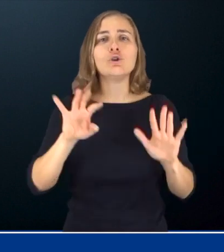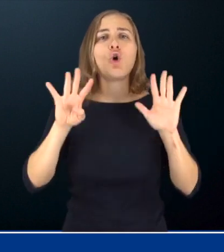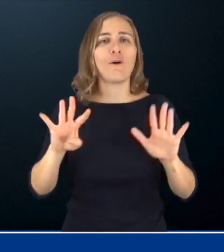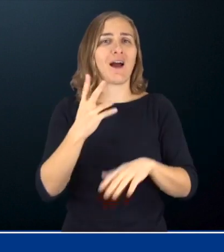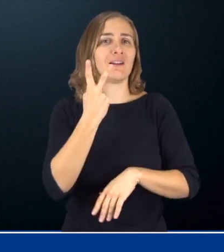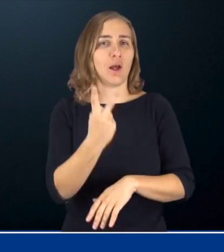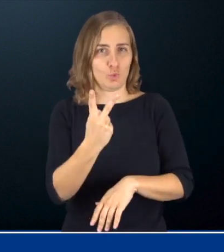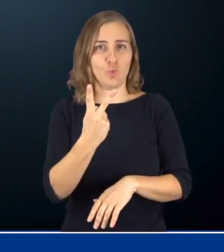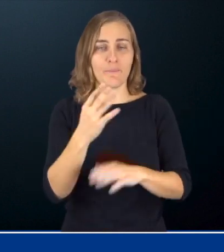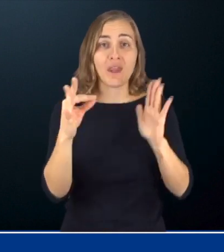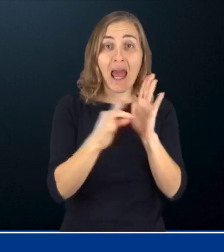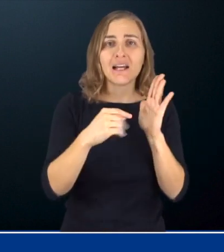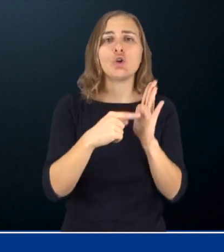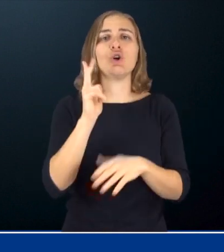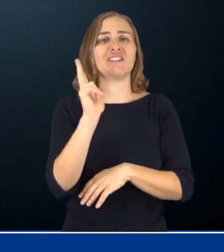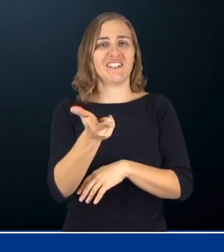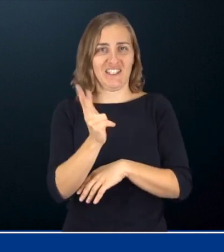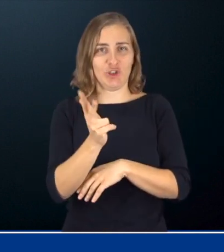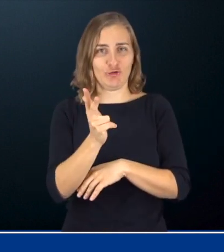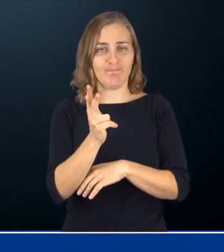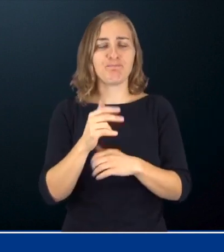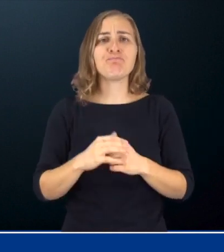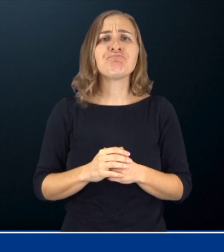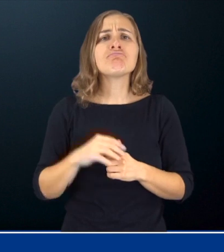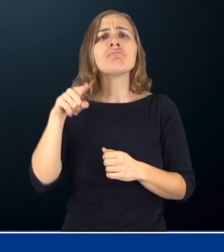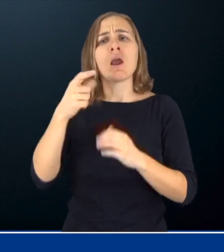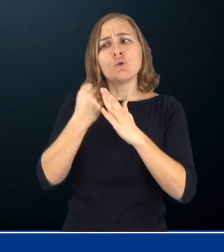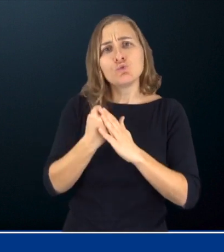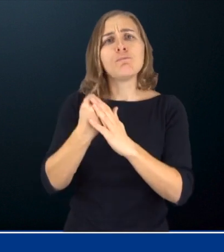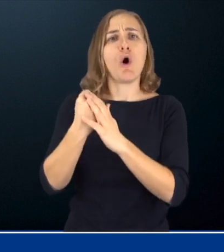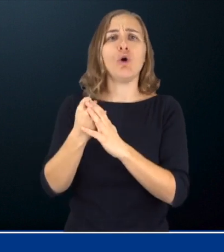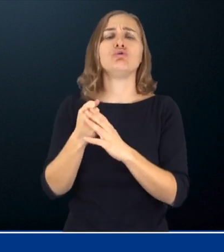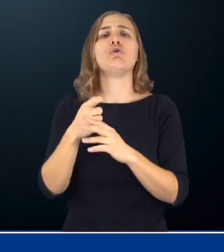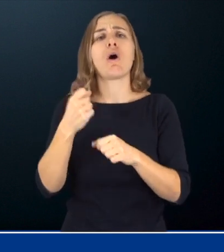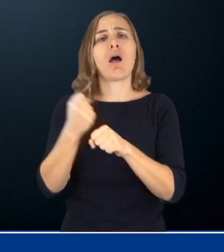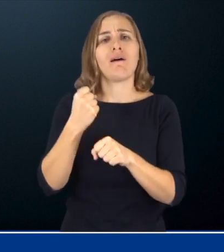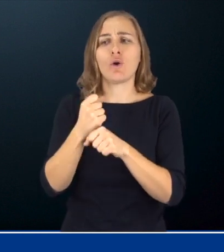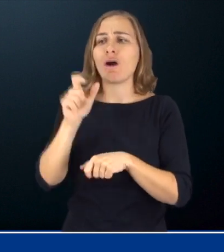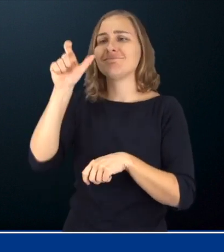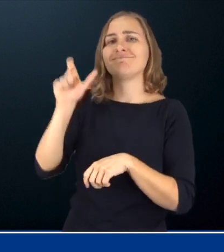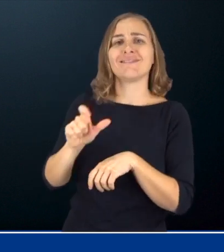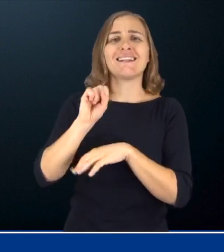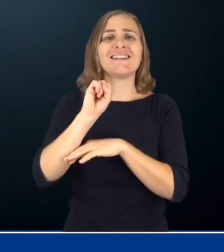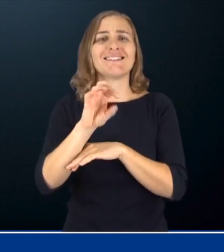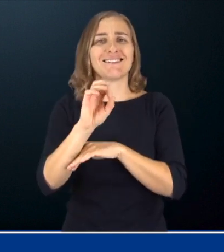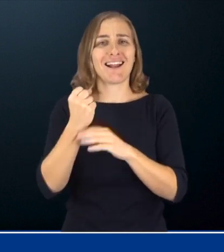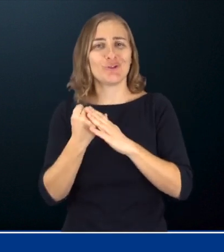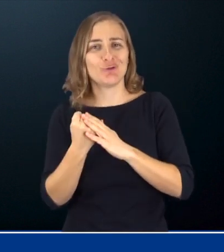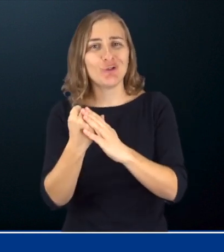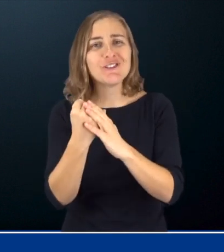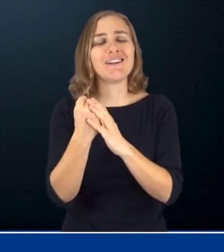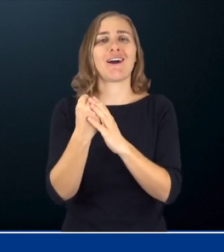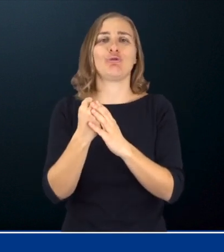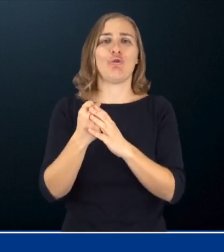104-1992, che è di importante supporto al lavoro del docente di risostegno a garanzia del concreto ed